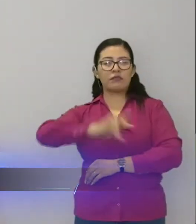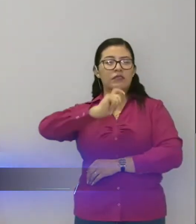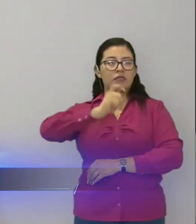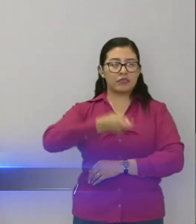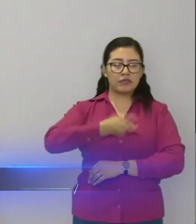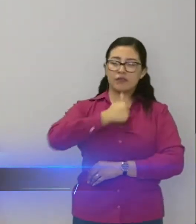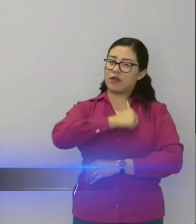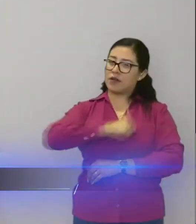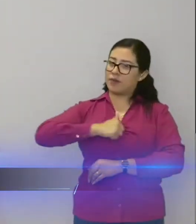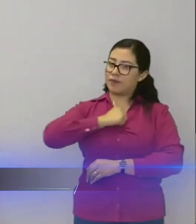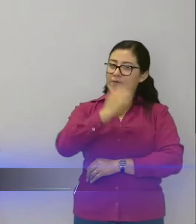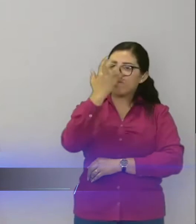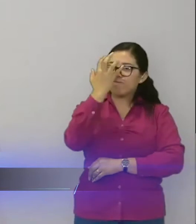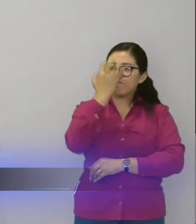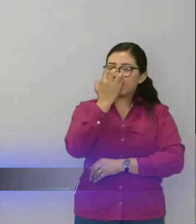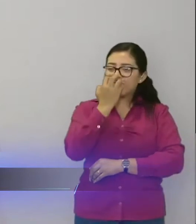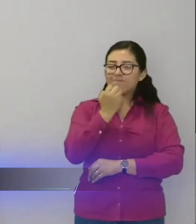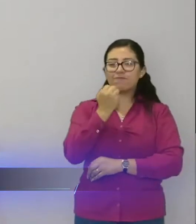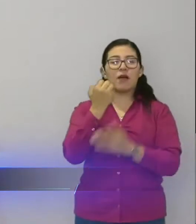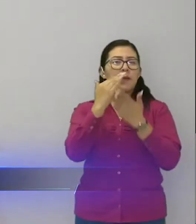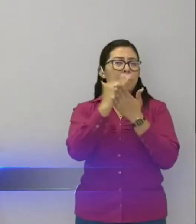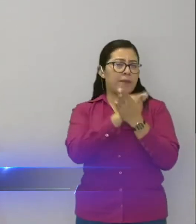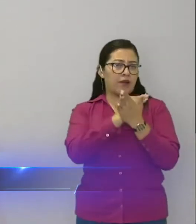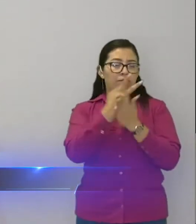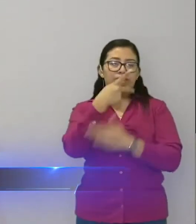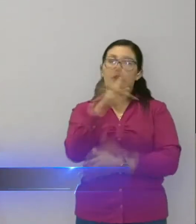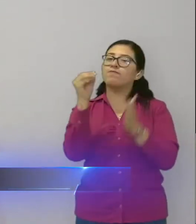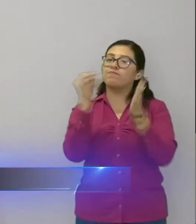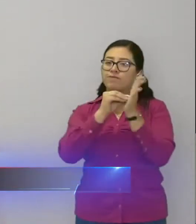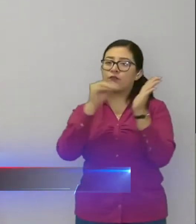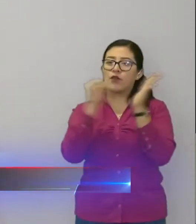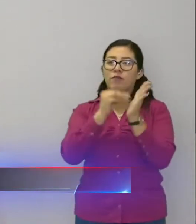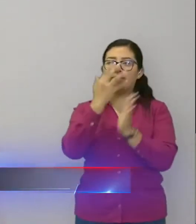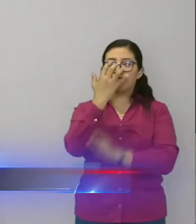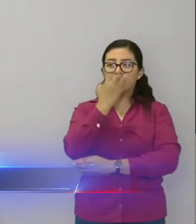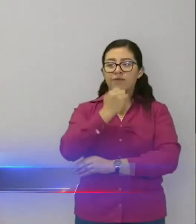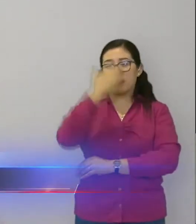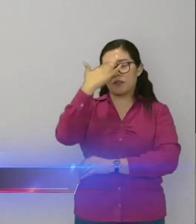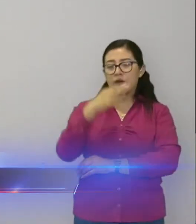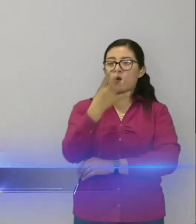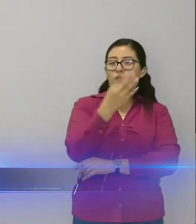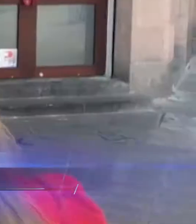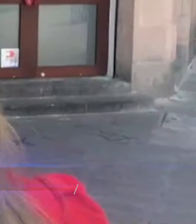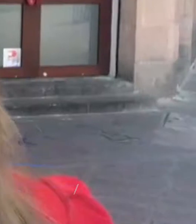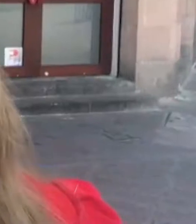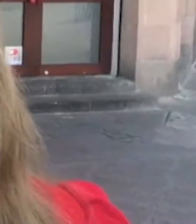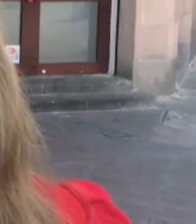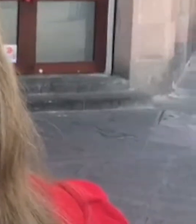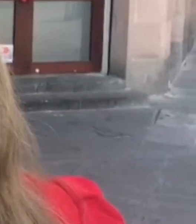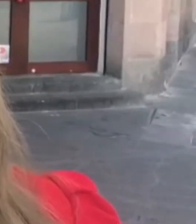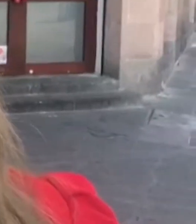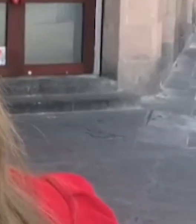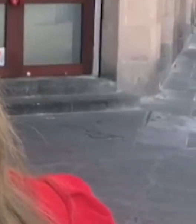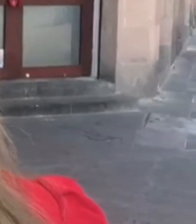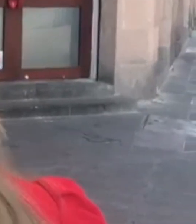parte de la Secretaría de Salud, su titular, el doctor Miguel Ángel Lutz Steiner, será citado a comparecer a la brevedad. La